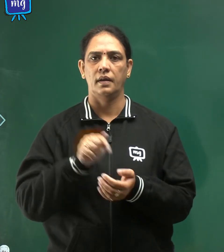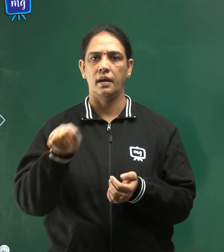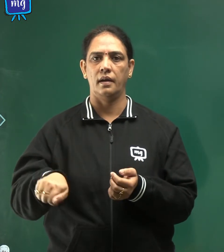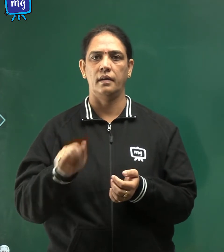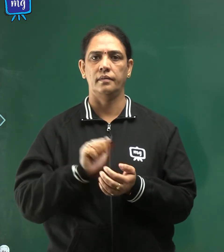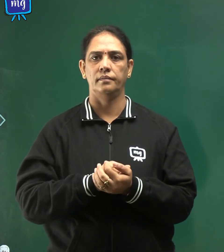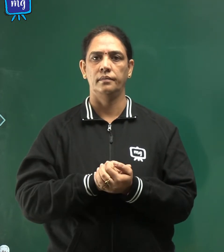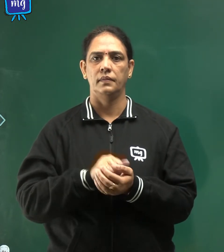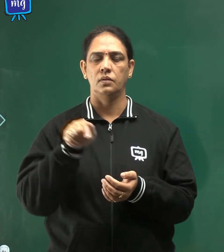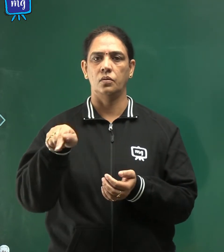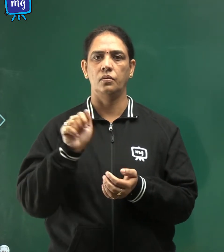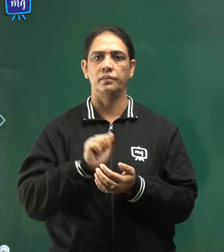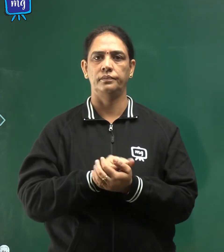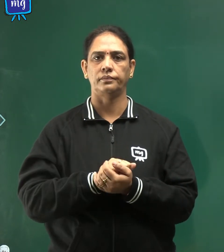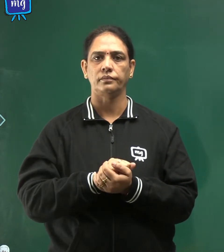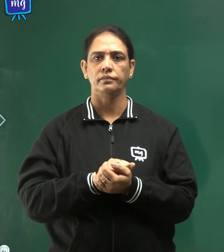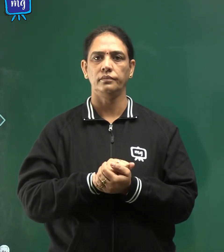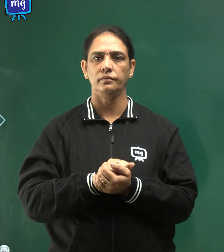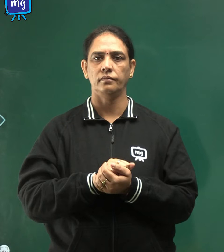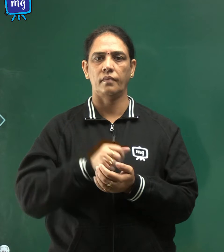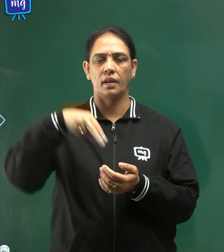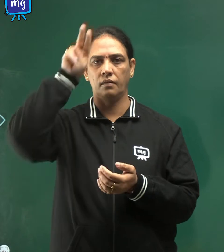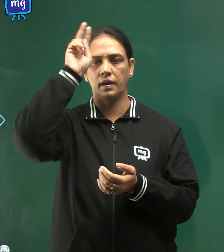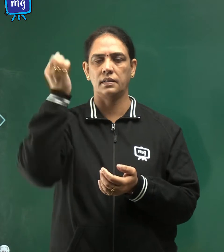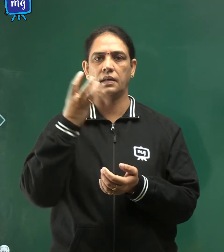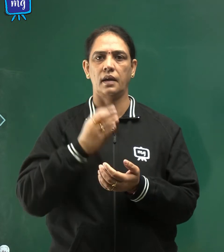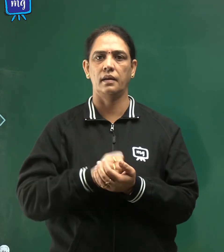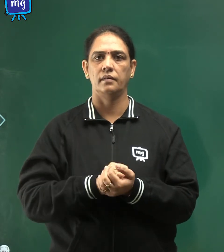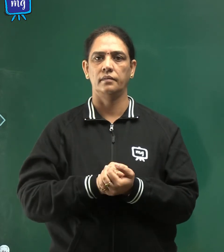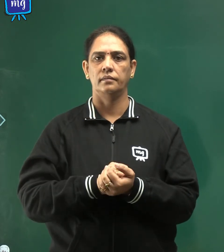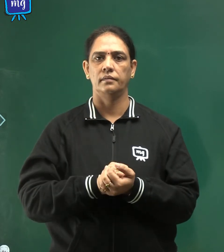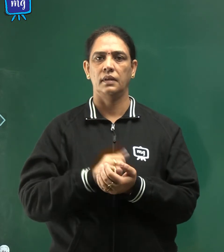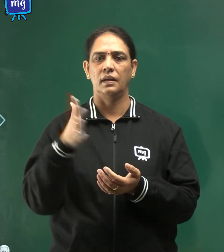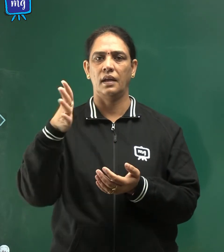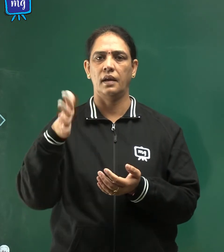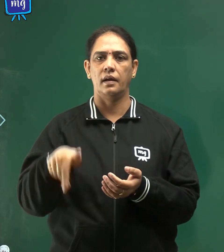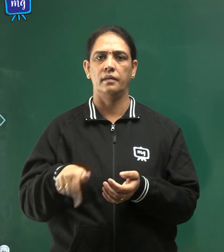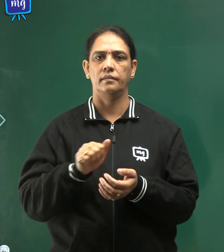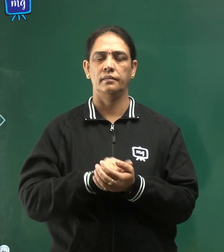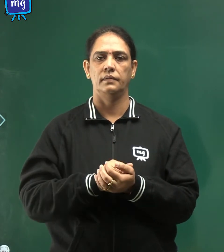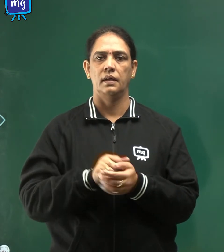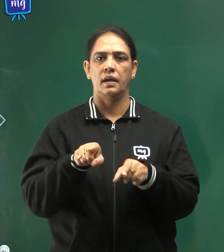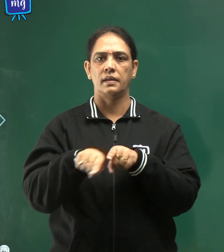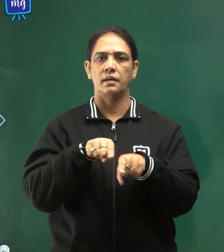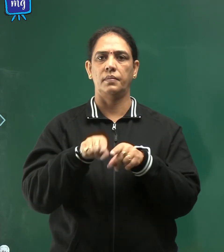है जो वर्ग संख्याएं नहीं है।